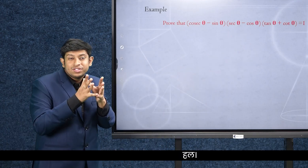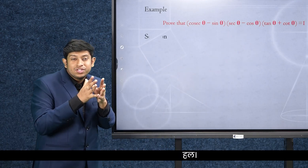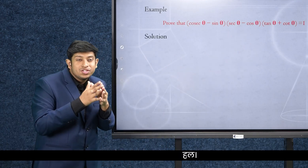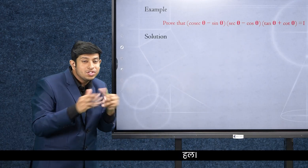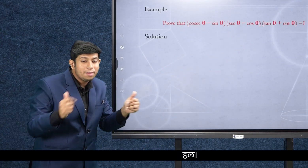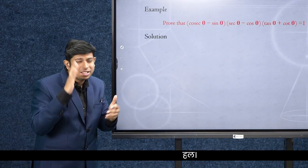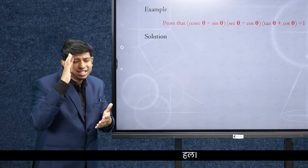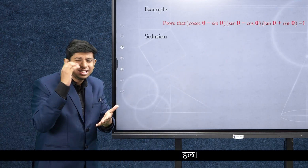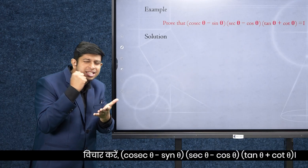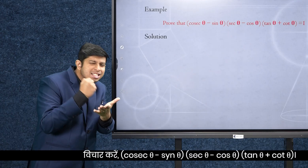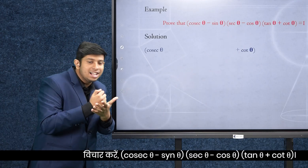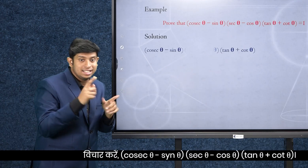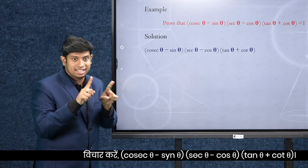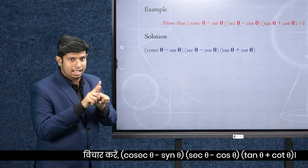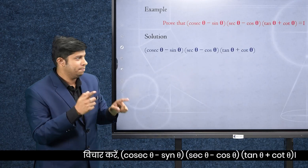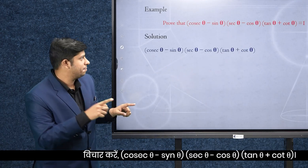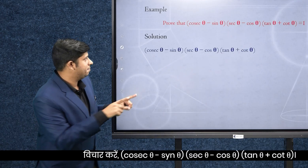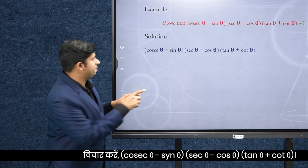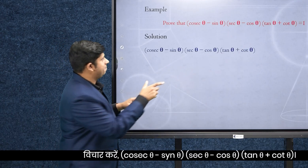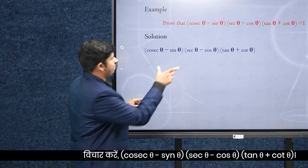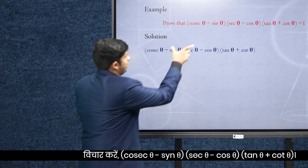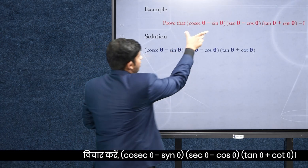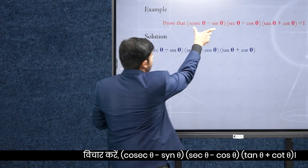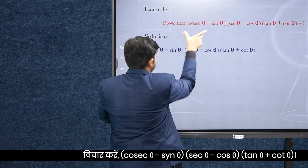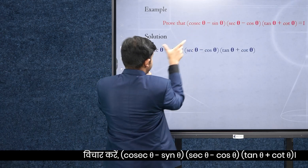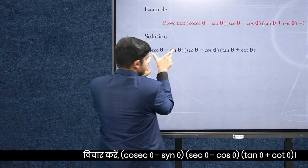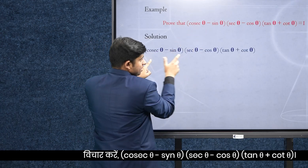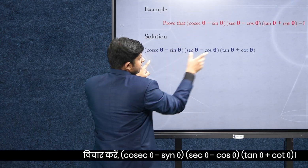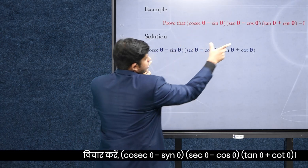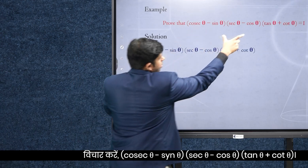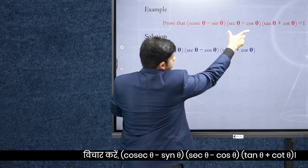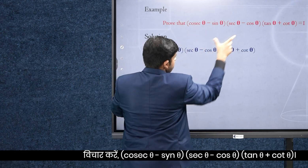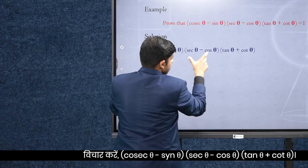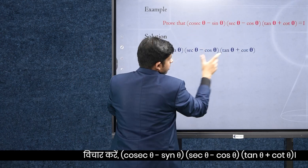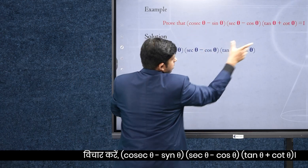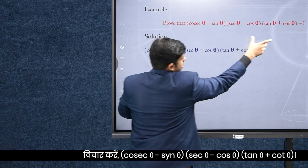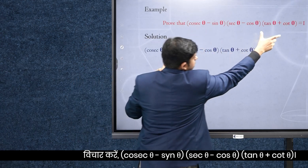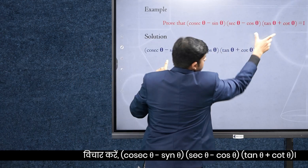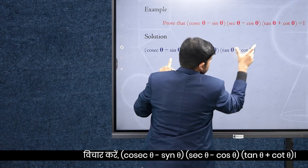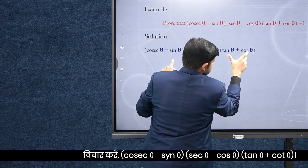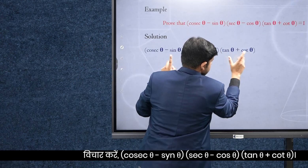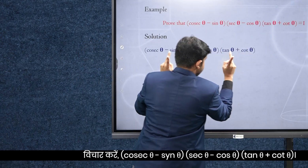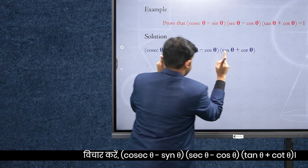हल। विचार करें। कोसेक सिन सेक कज टैन प्लस कॉट डंडा